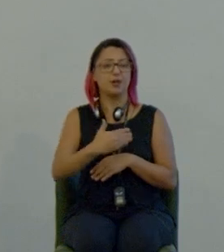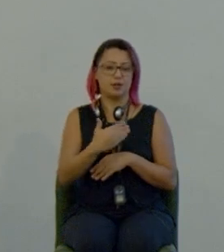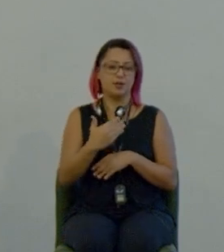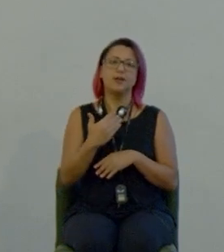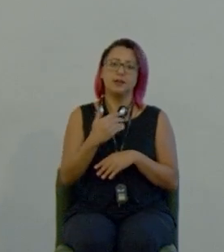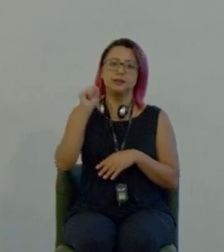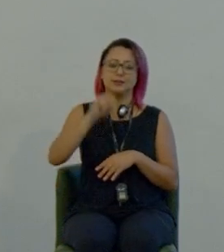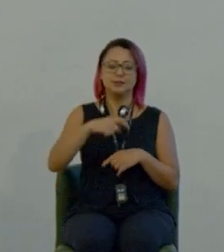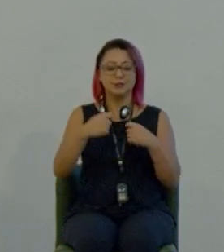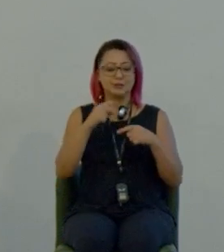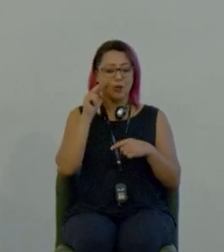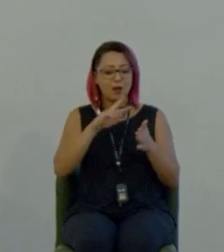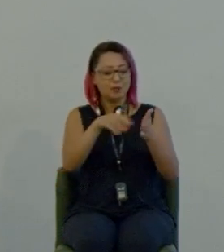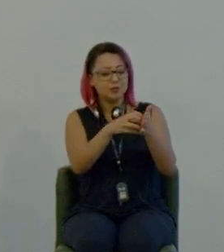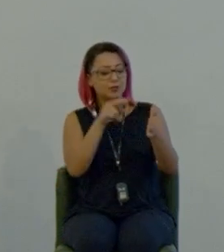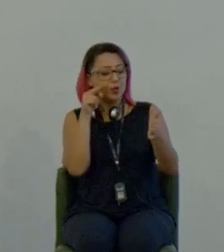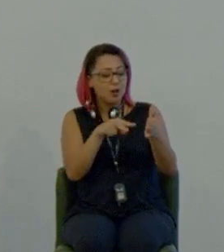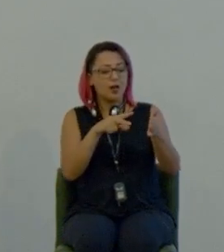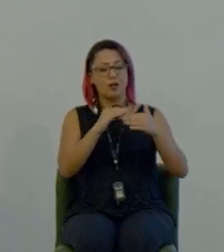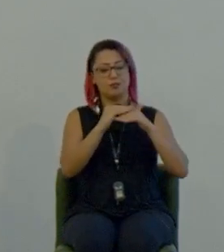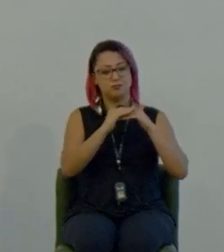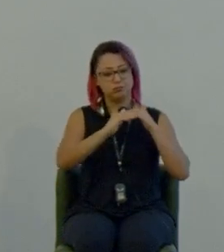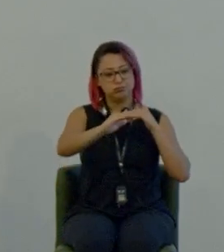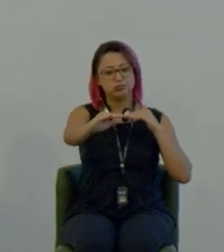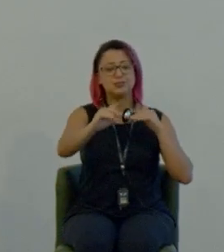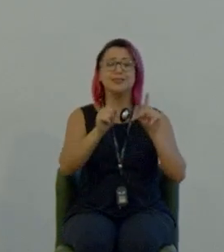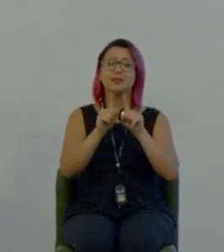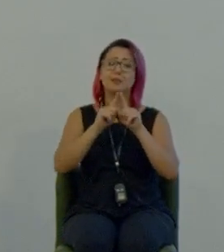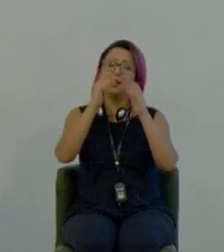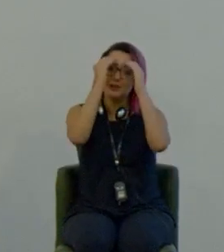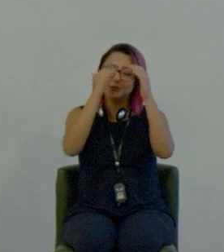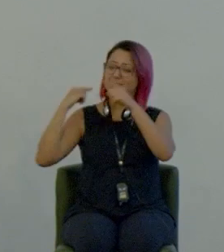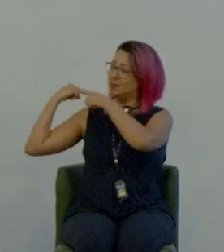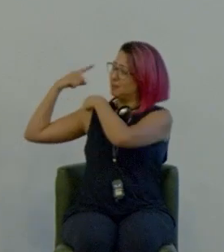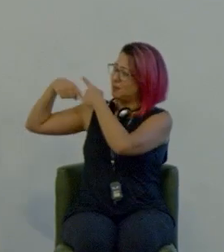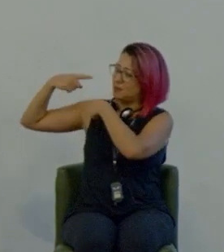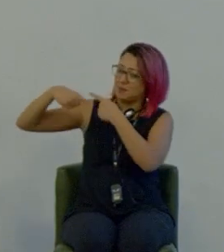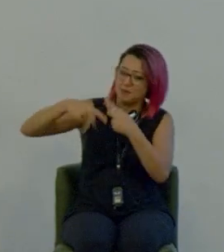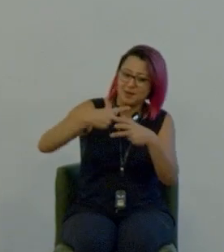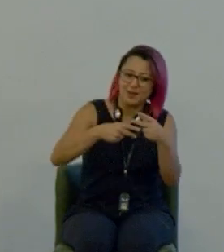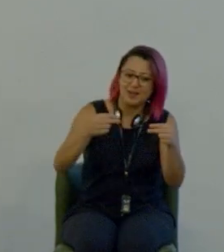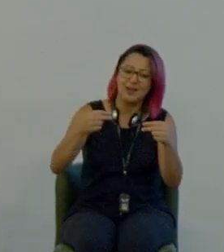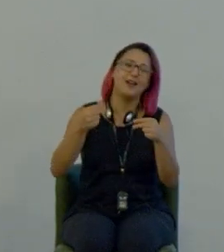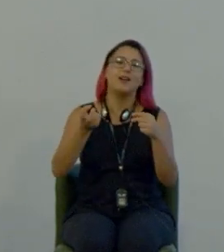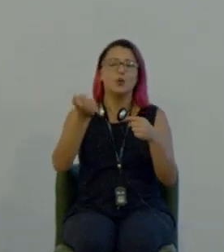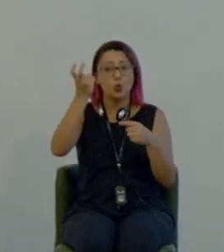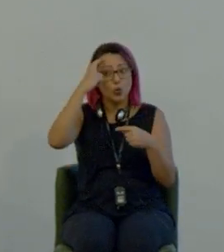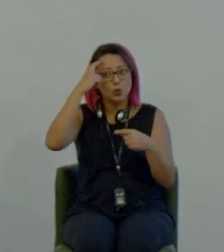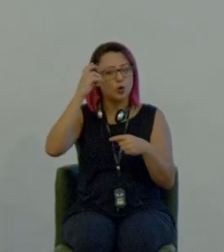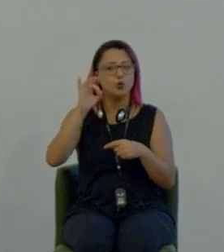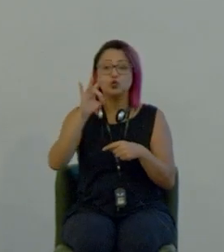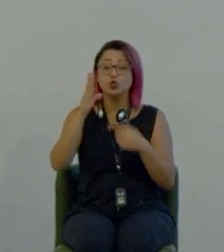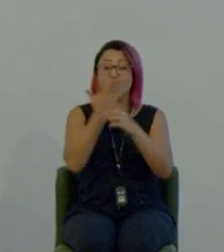fala, de que a gente tem que olhar para a Amazônia como paisagem e como uma herança que é biocultural, não é só natural, que, portanto, qualquer futuro para a